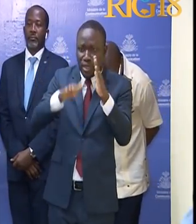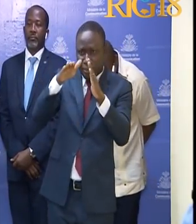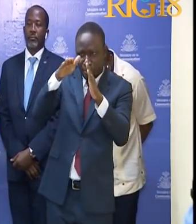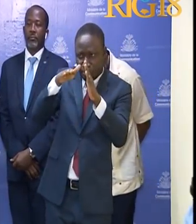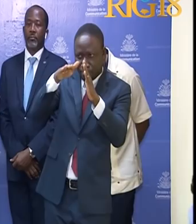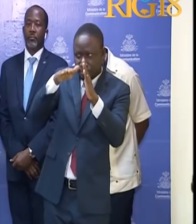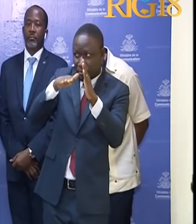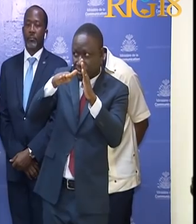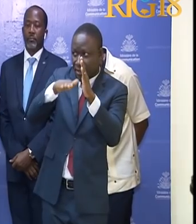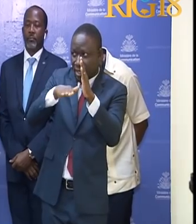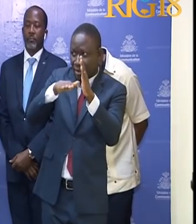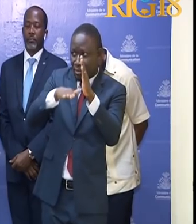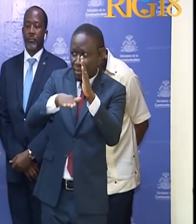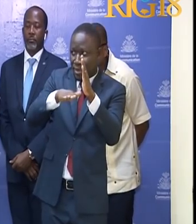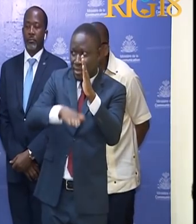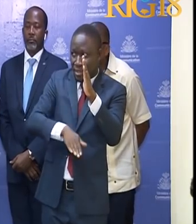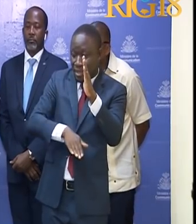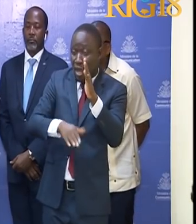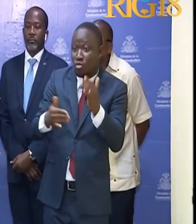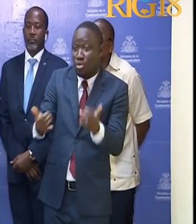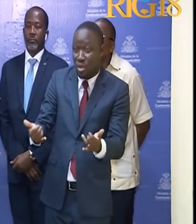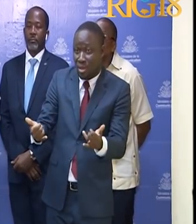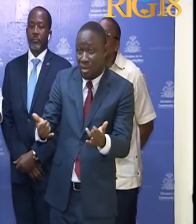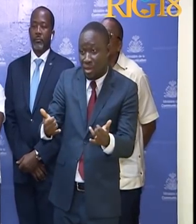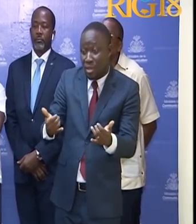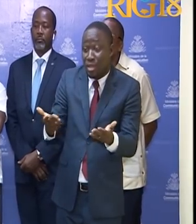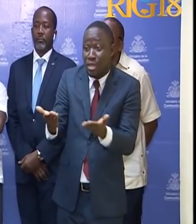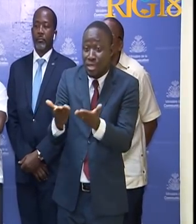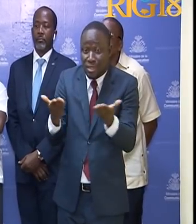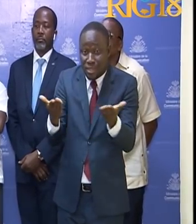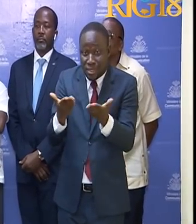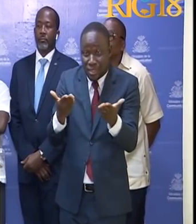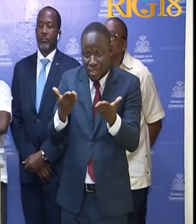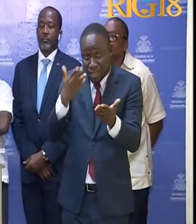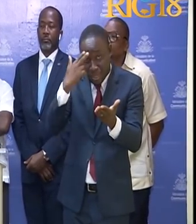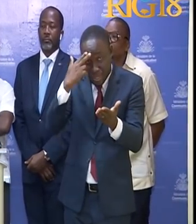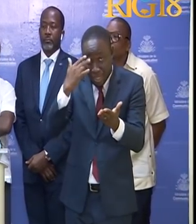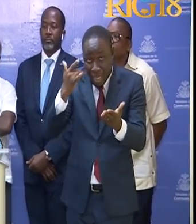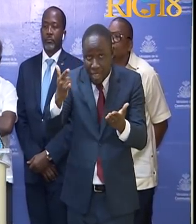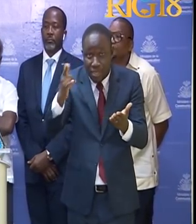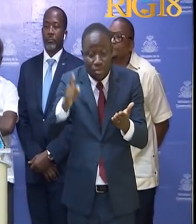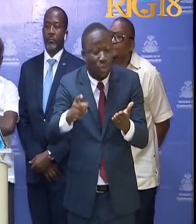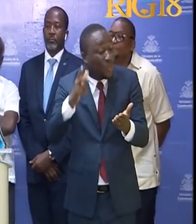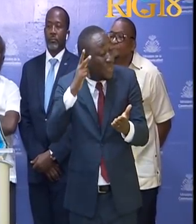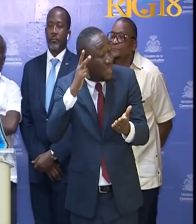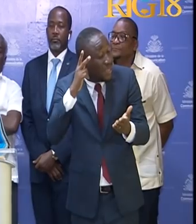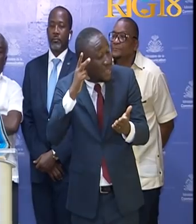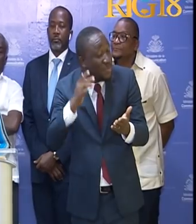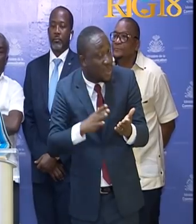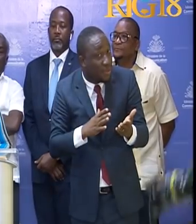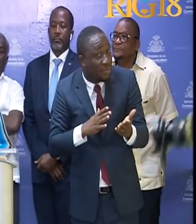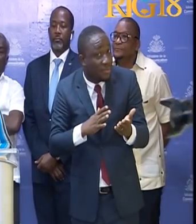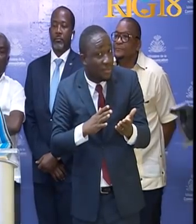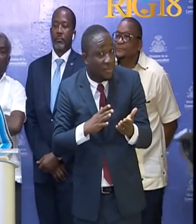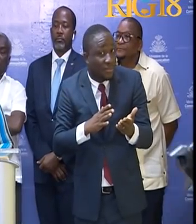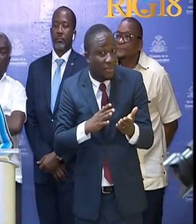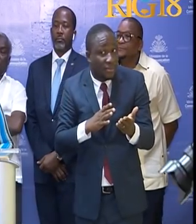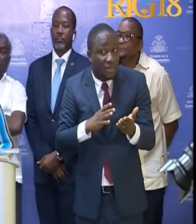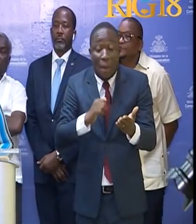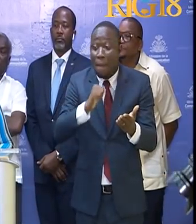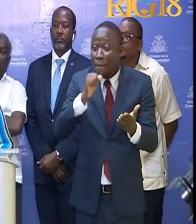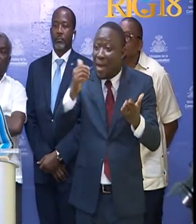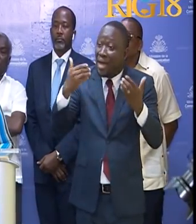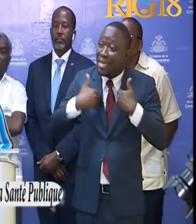semaine dernière à Kounia. En Haïti, je voulais pour ça pour nous tendre le bien. En Haïti,